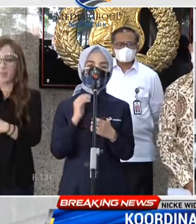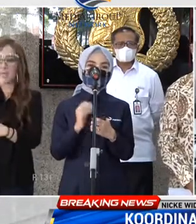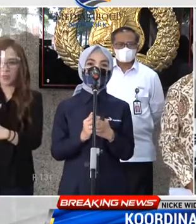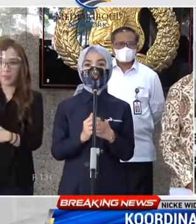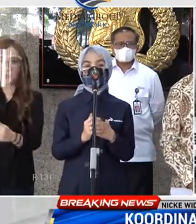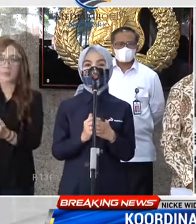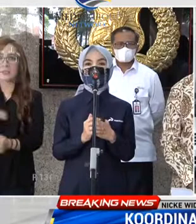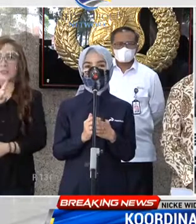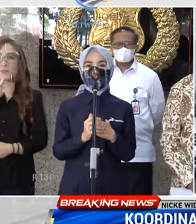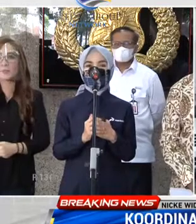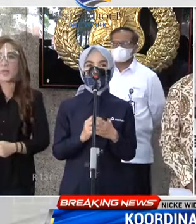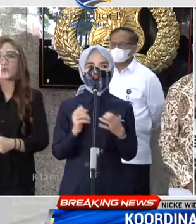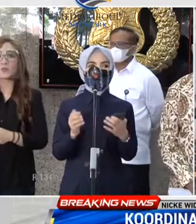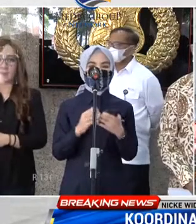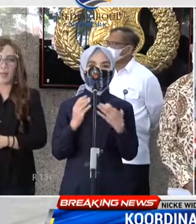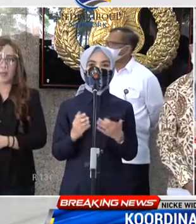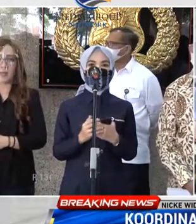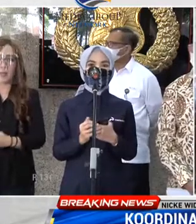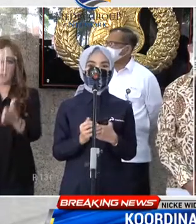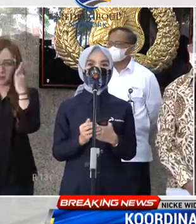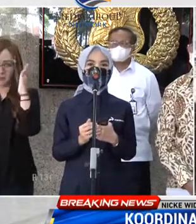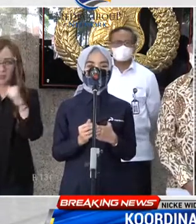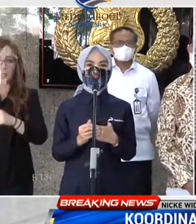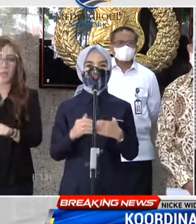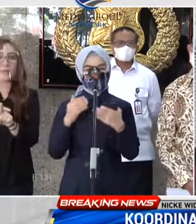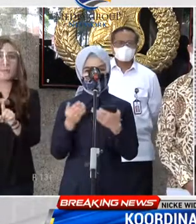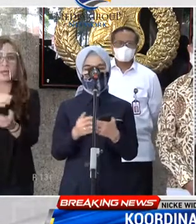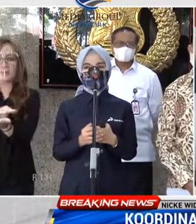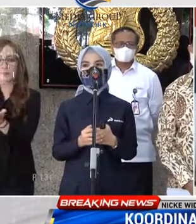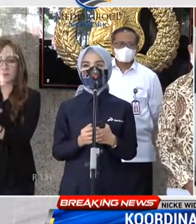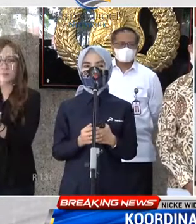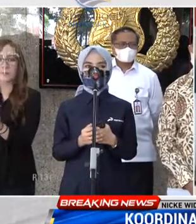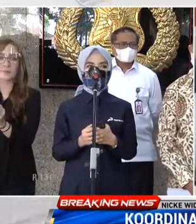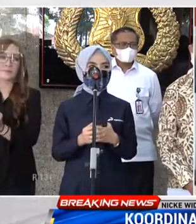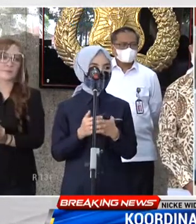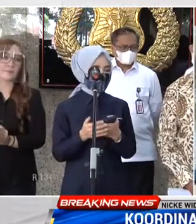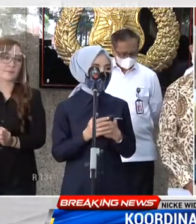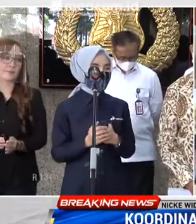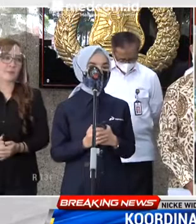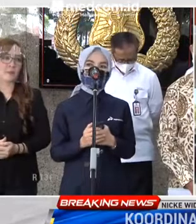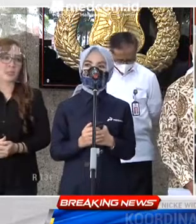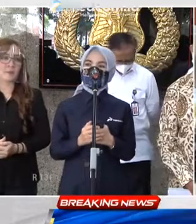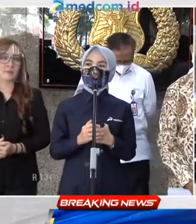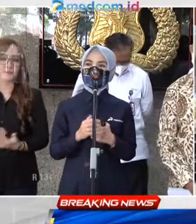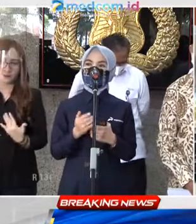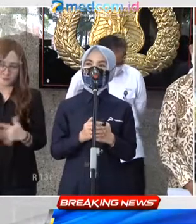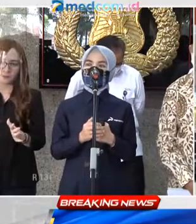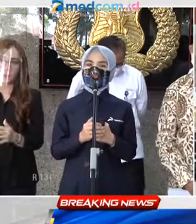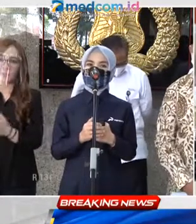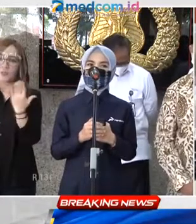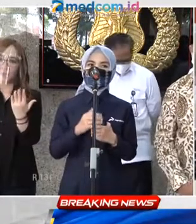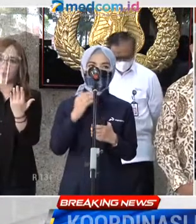ada 149 unit. Ini akan menambah distribution dan juga supply yang ada. Jadi demikian,